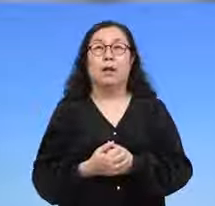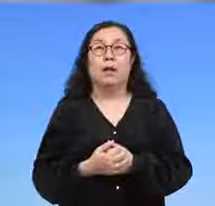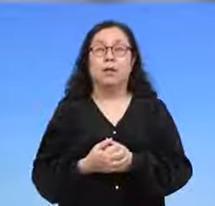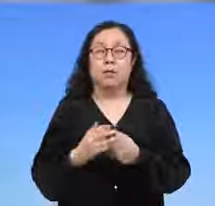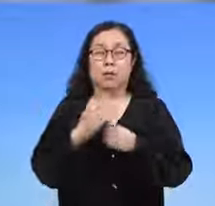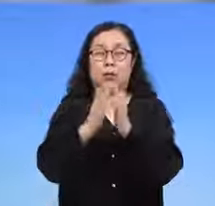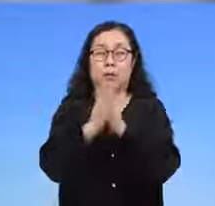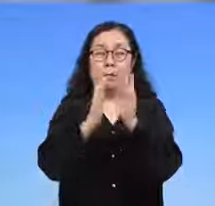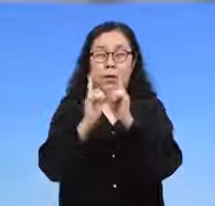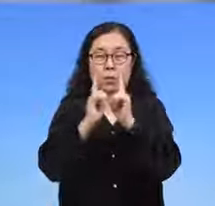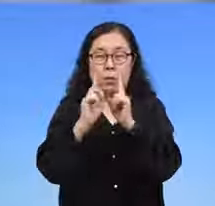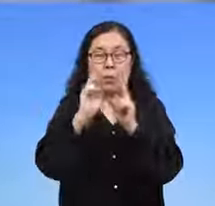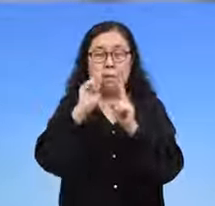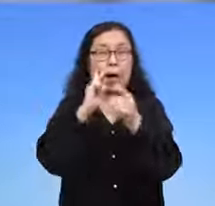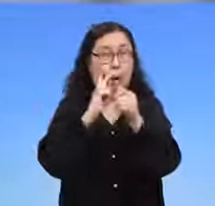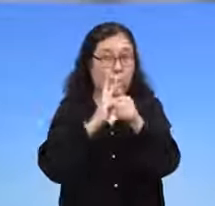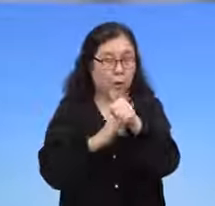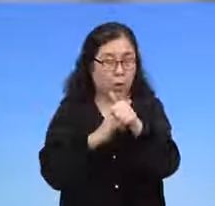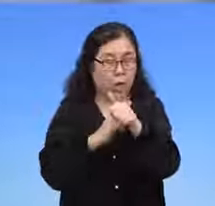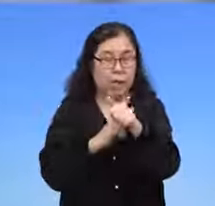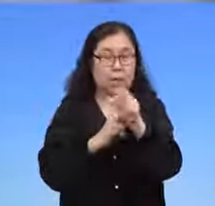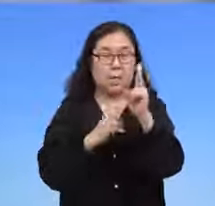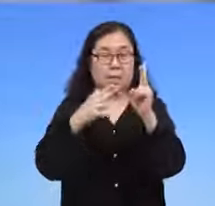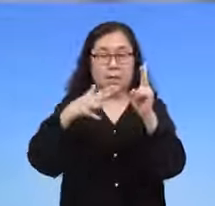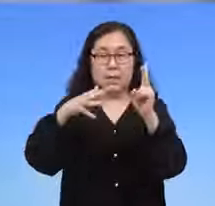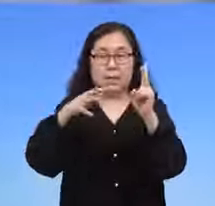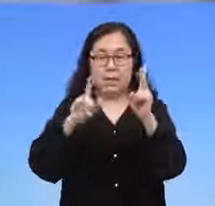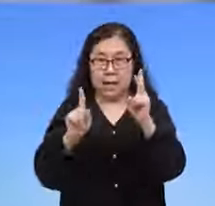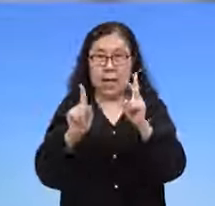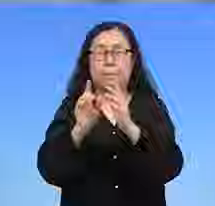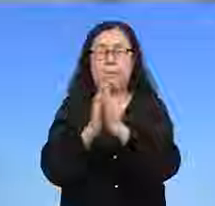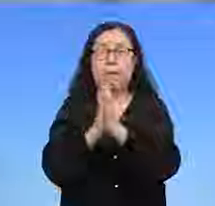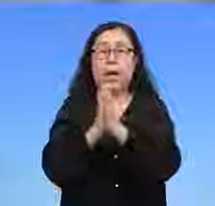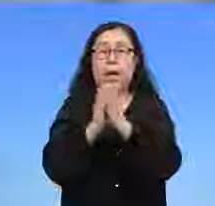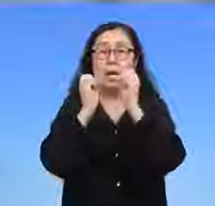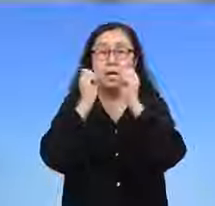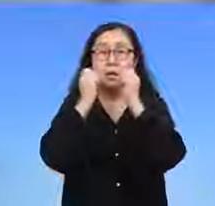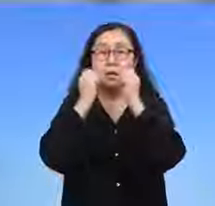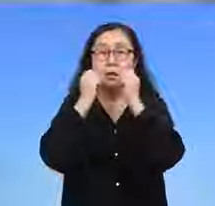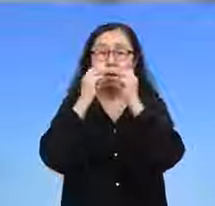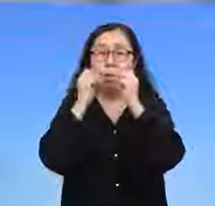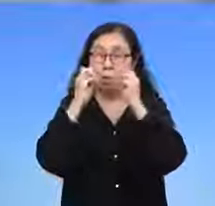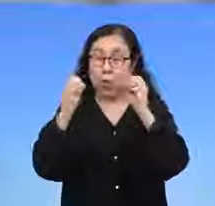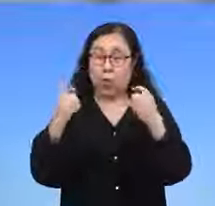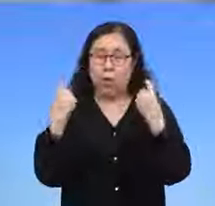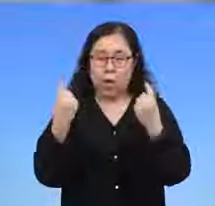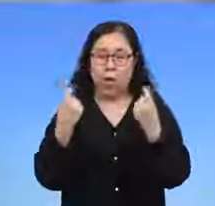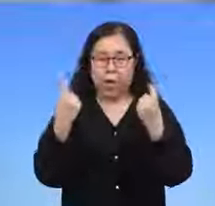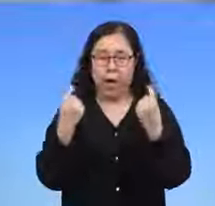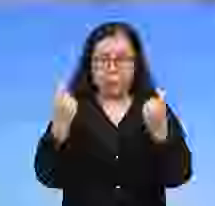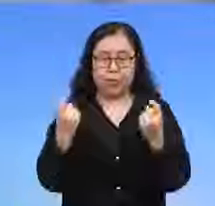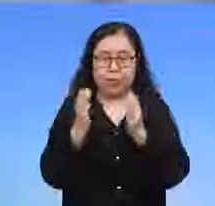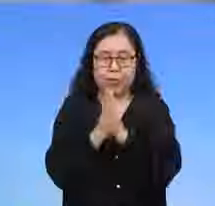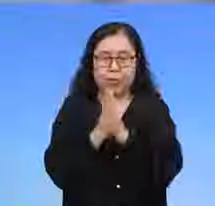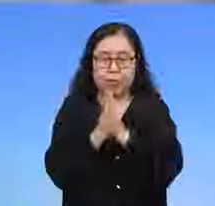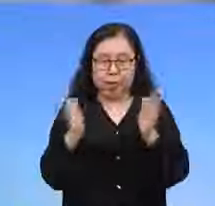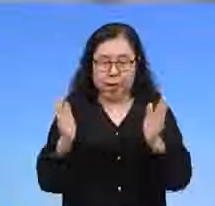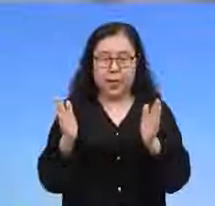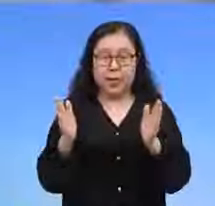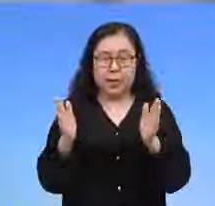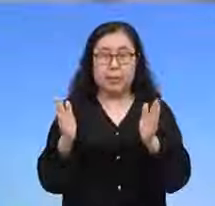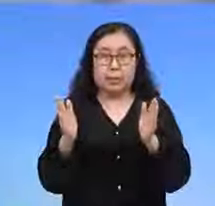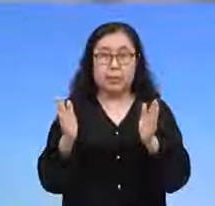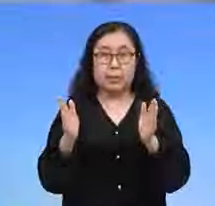오늘 본문에는 이제 사도 바울 일행이 2차 선교 여행을 이제 출발하는 그 과정을 지금